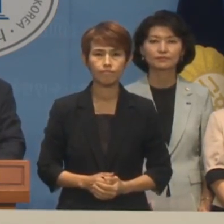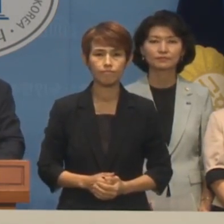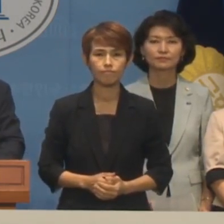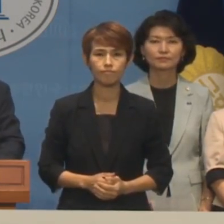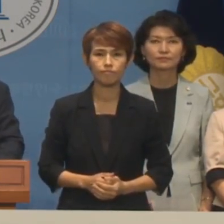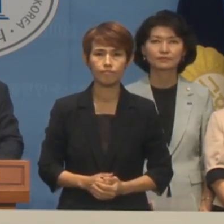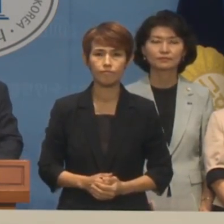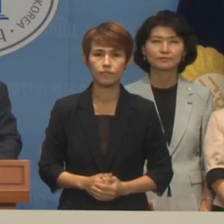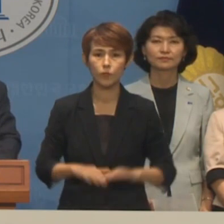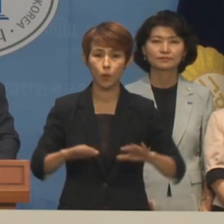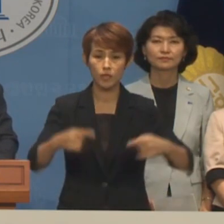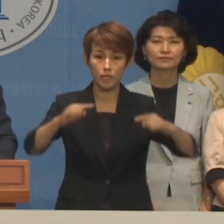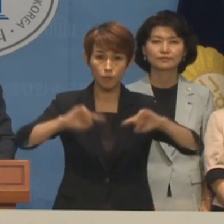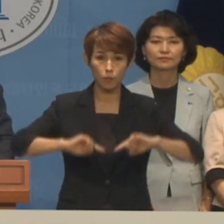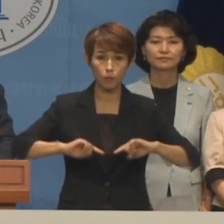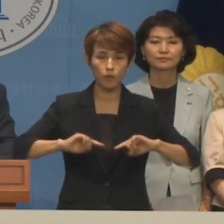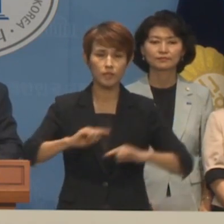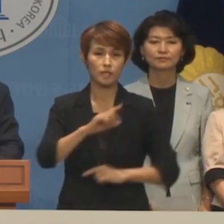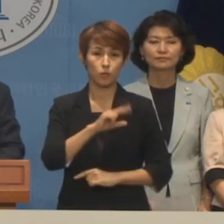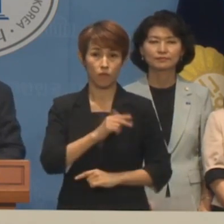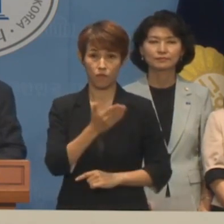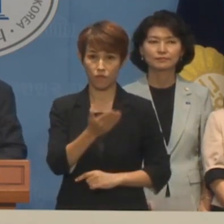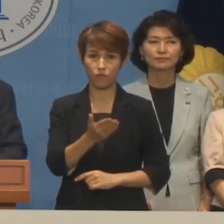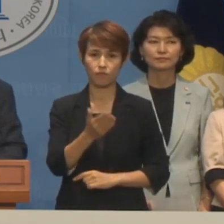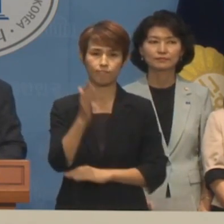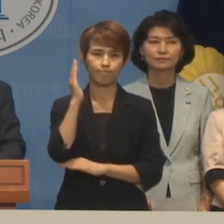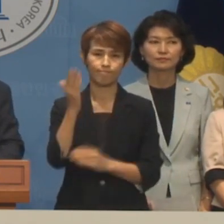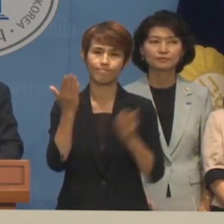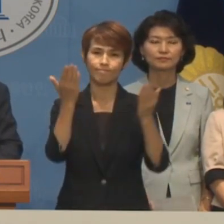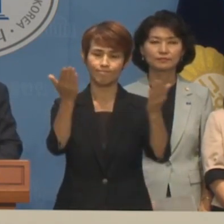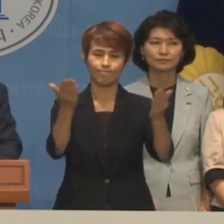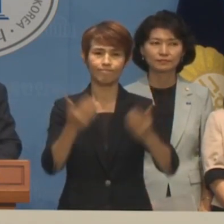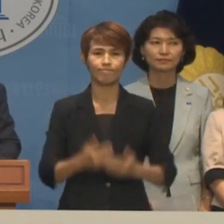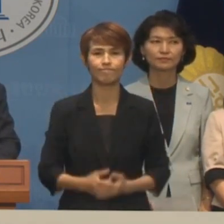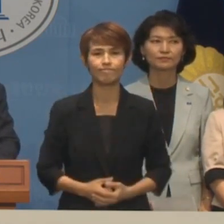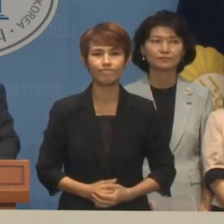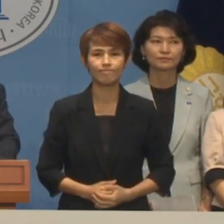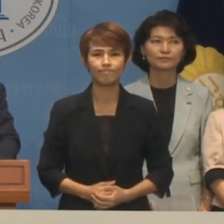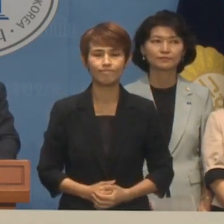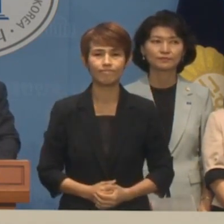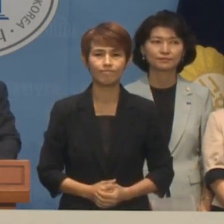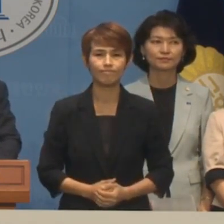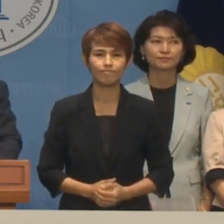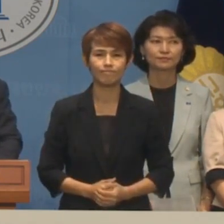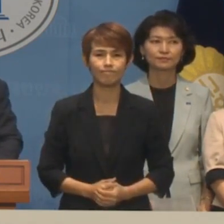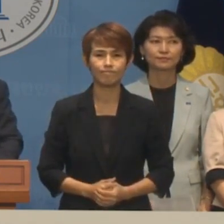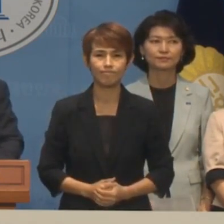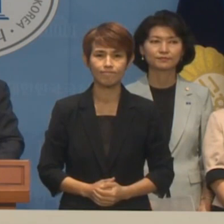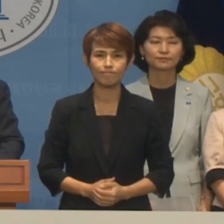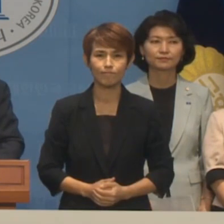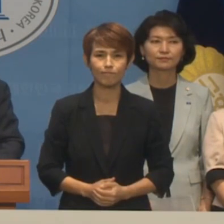오늘 참석하신 우리 의원님들께서 지금부터 발언하는 순서로 가겠습니다.